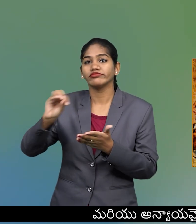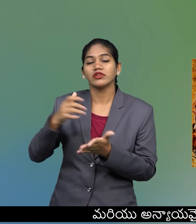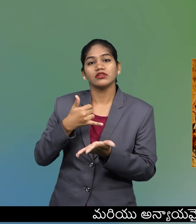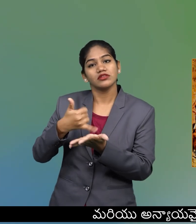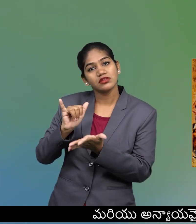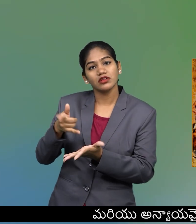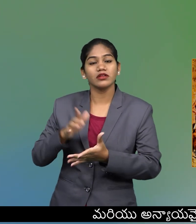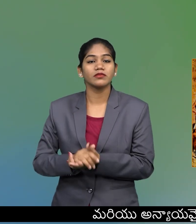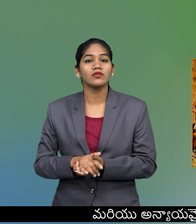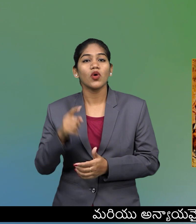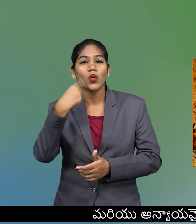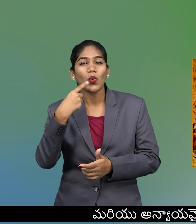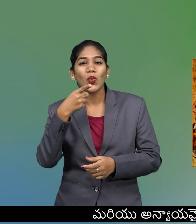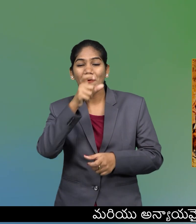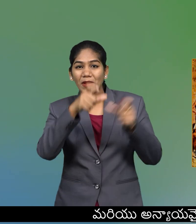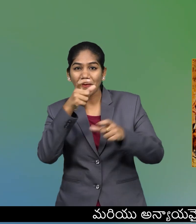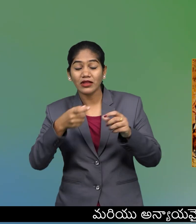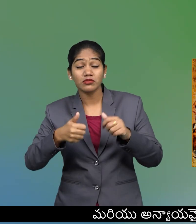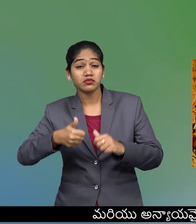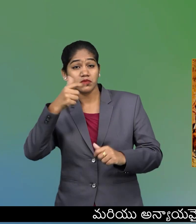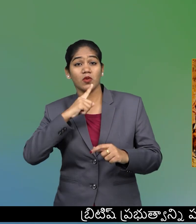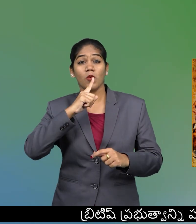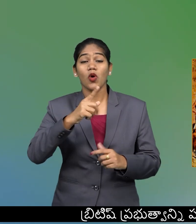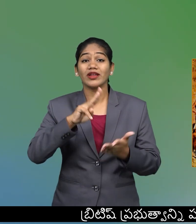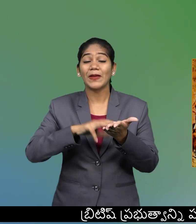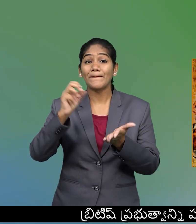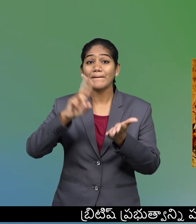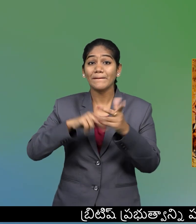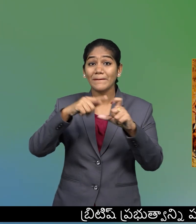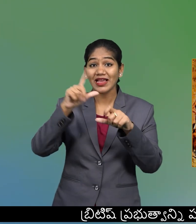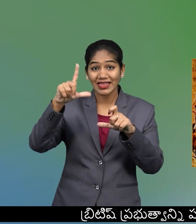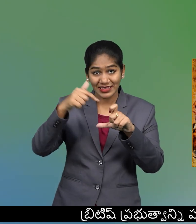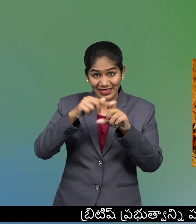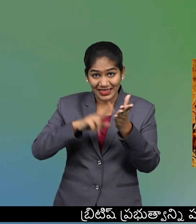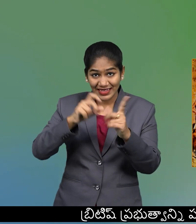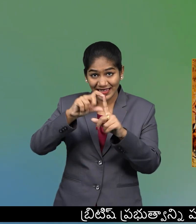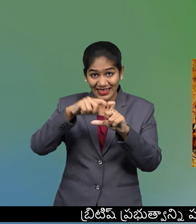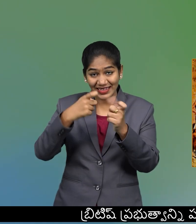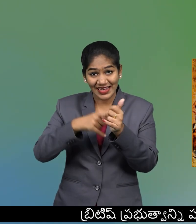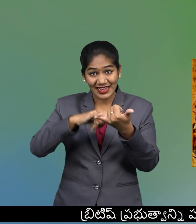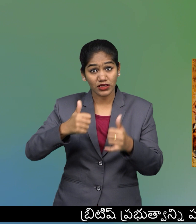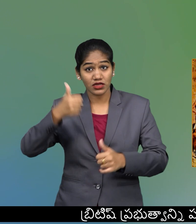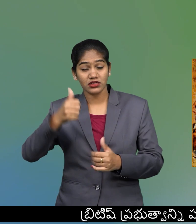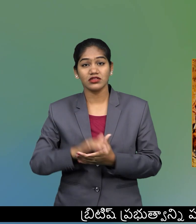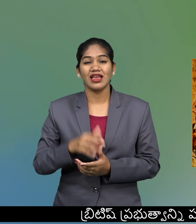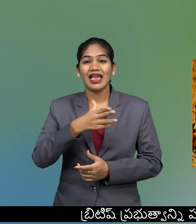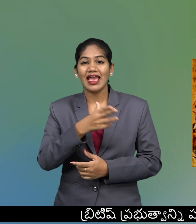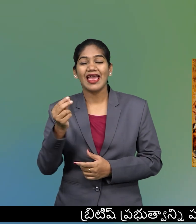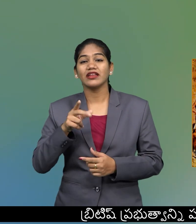మరియు అన్యాయమైన కోర్టులకు మద్దతు ఇచ్చిన బ్రిటిష్ ప్రభుత్వాన్ని పడగొట్టాలని వారు కోరుకున్నారు.